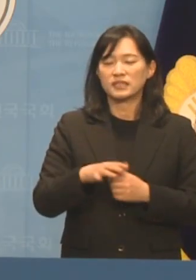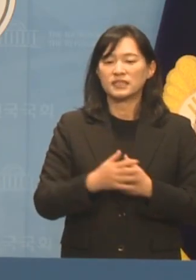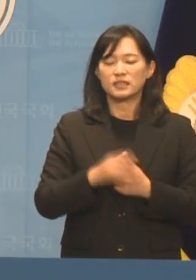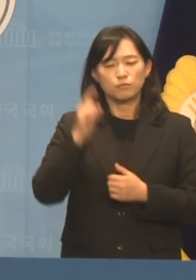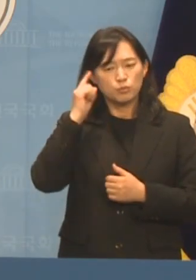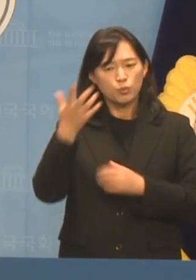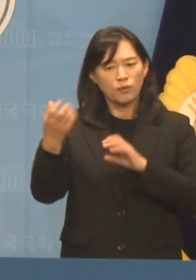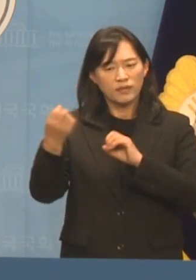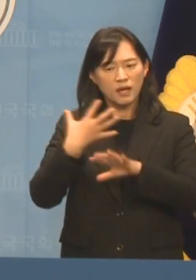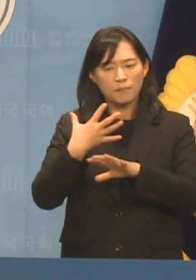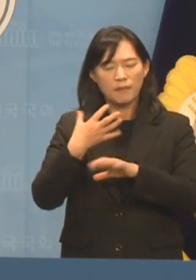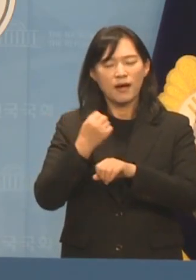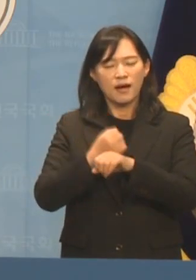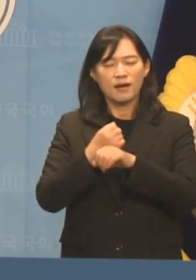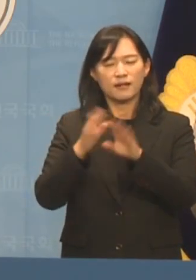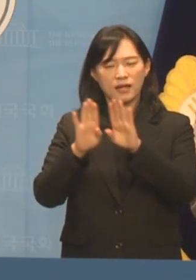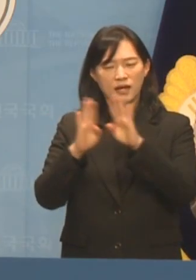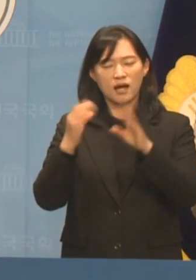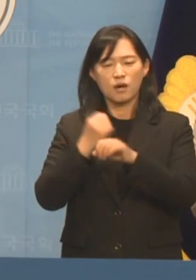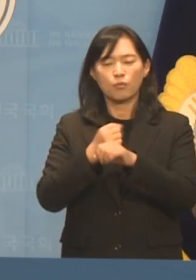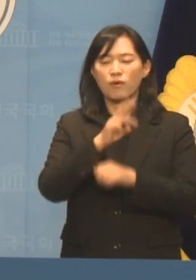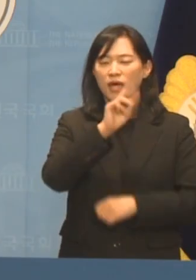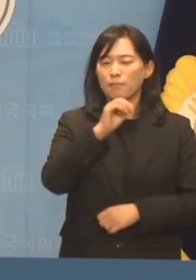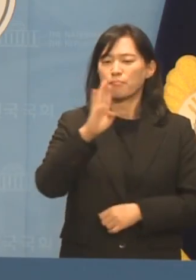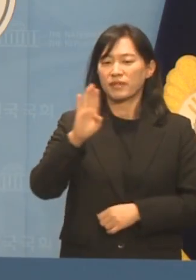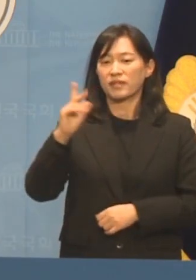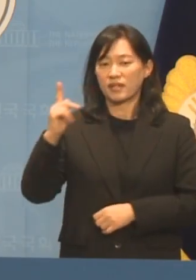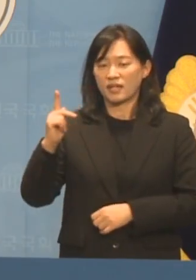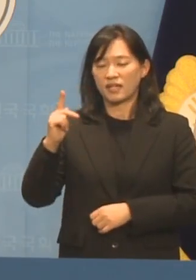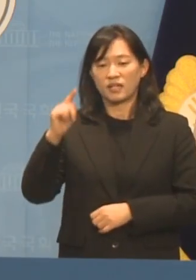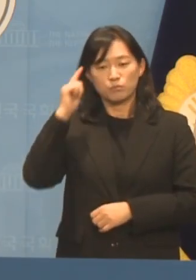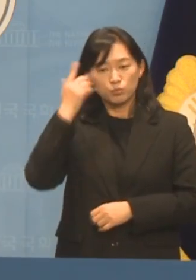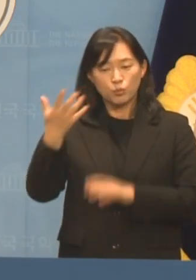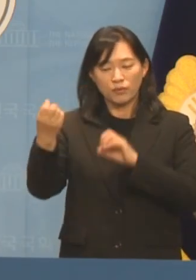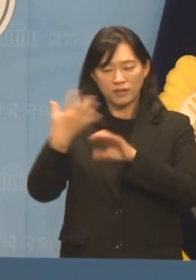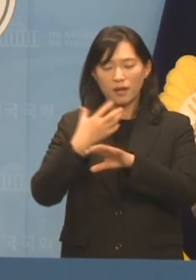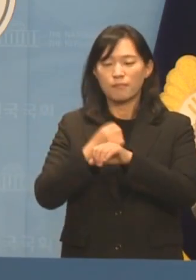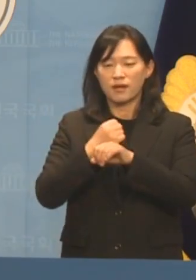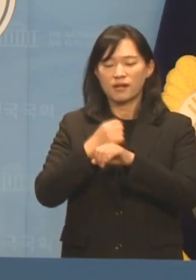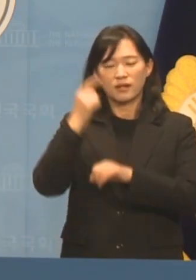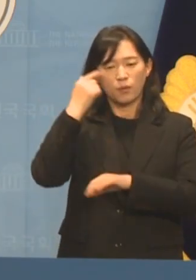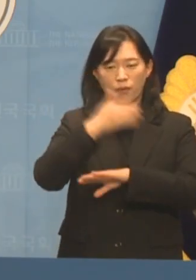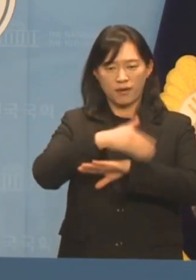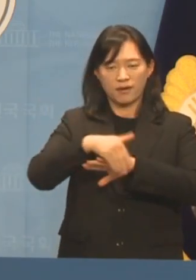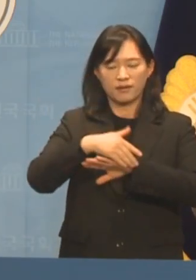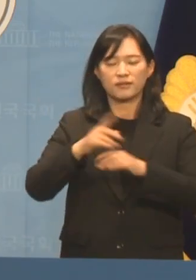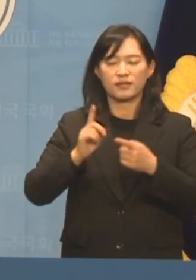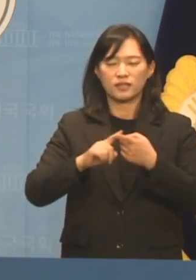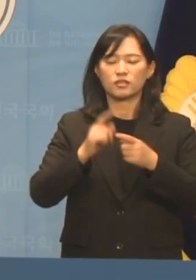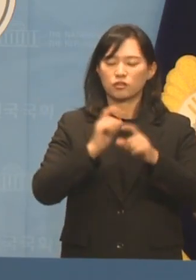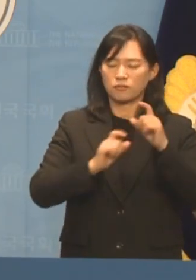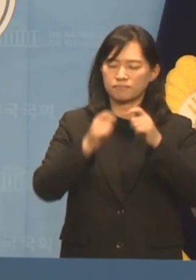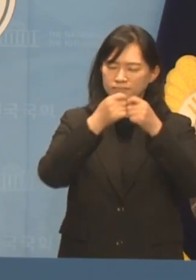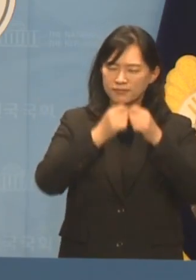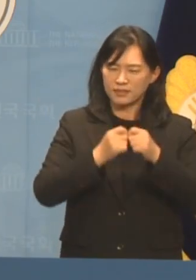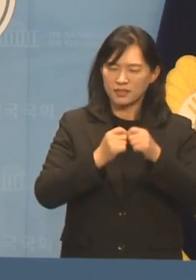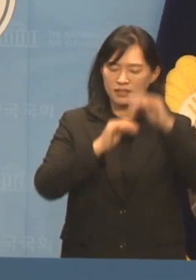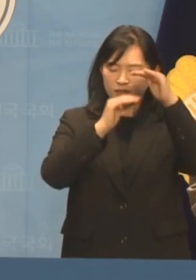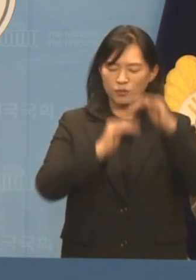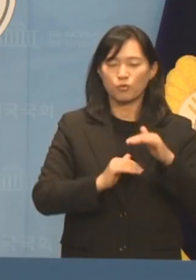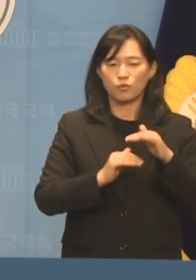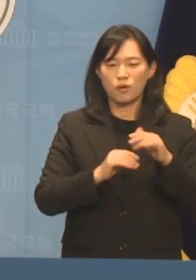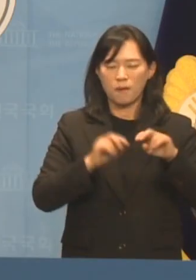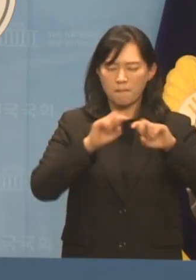청문회를 다시 한번 열기로 해서 MBK 청문회 다시 한번 열기로 해서 그 부분에 대해서 조금 더 세세한